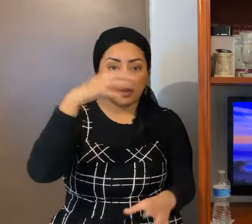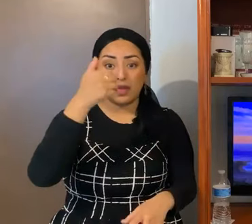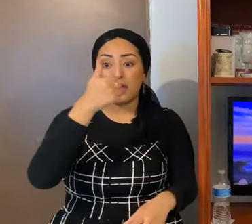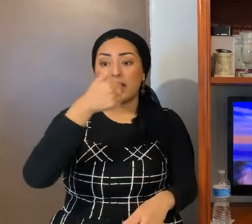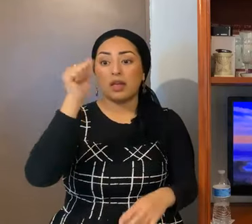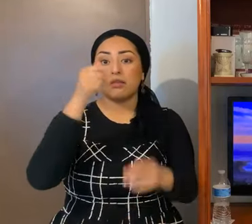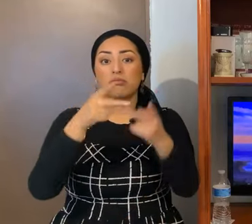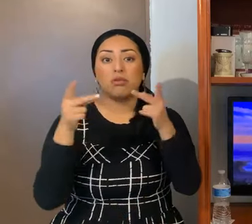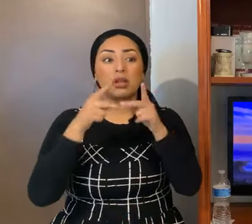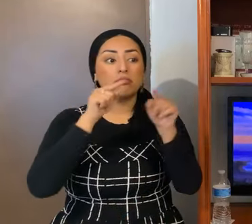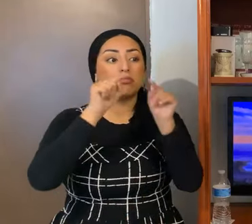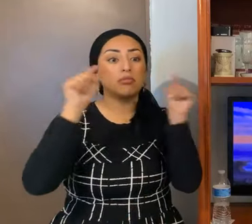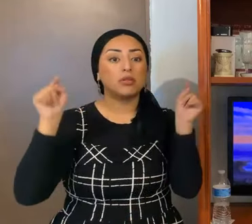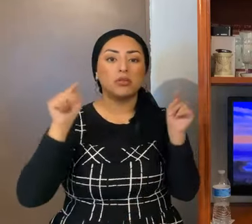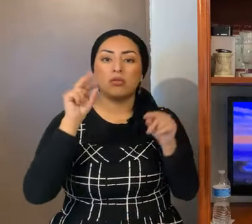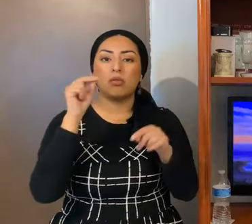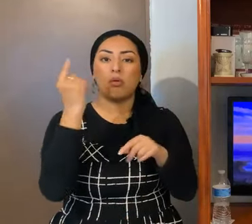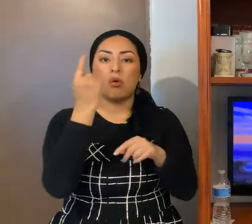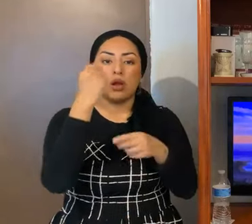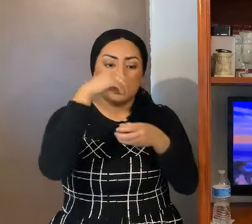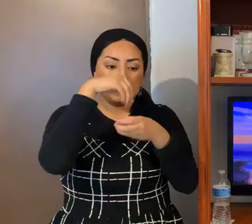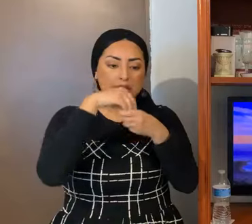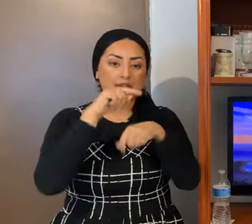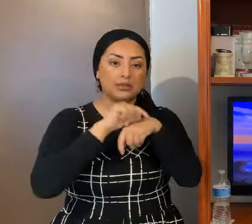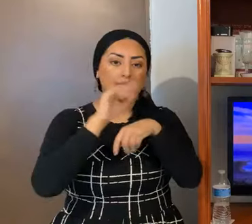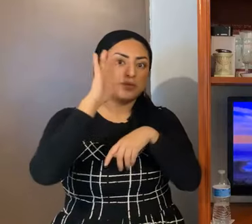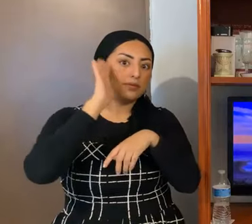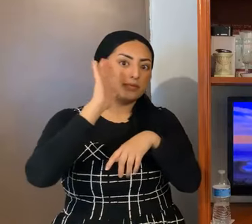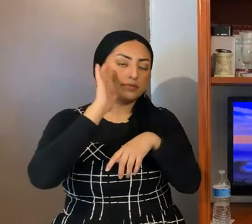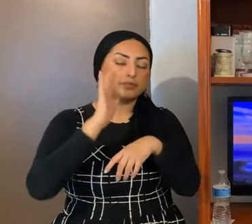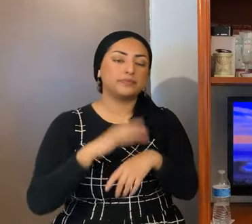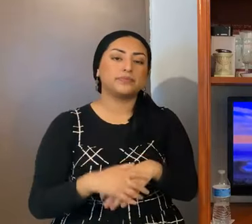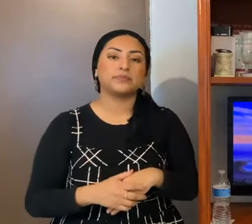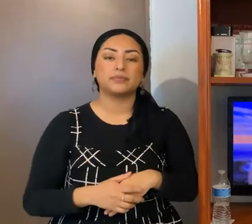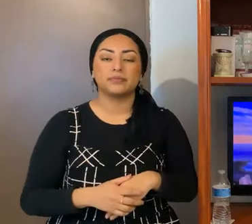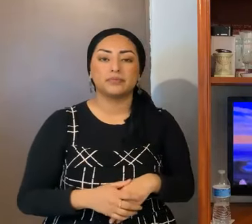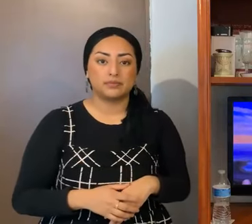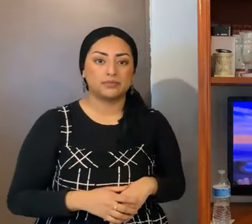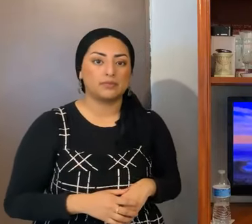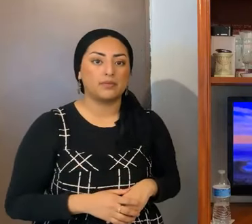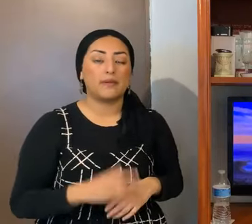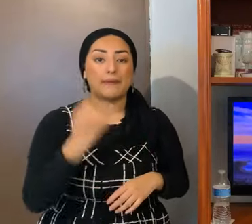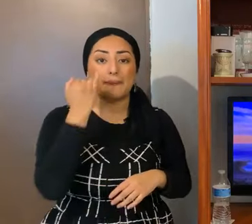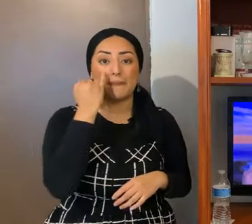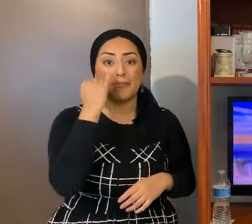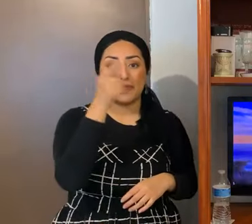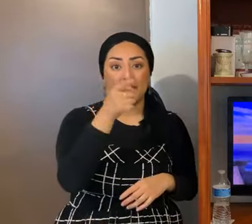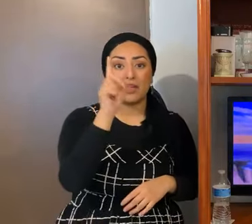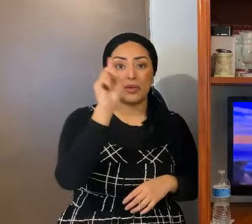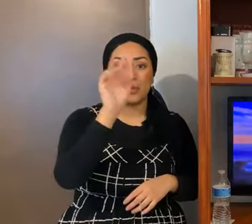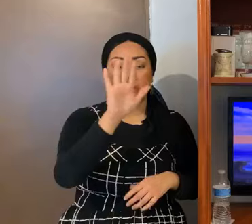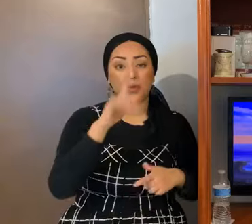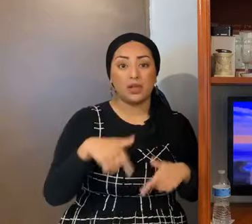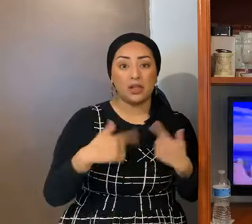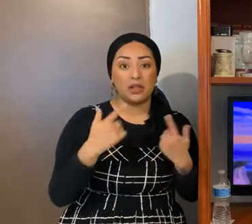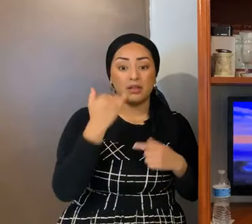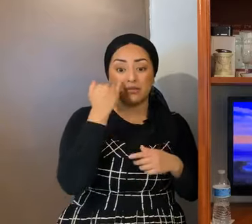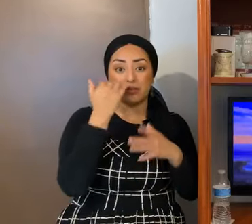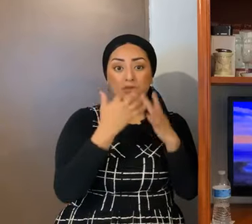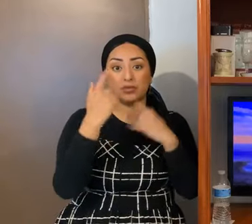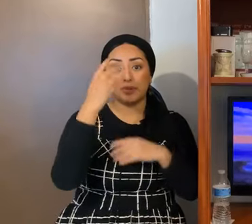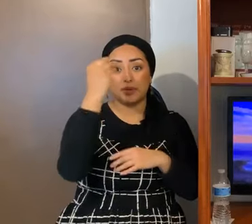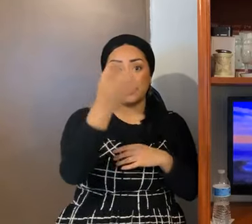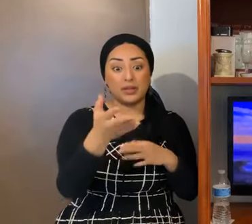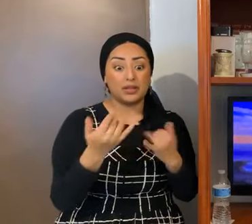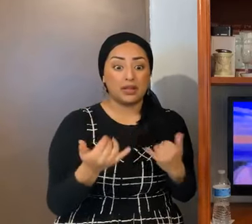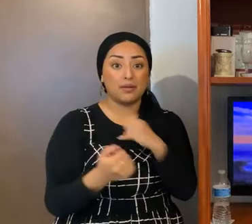cualquier lugar, ¿sí? Los sacrificios únicamente se deben hacer en el templo. Si allá donde tú vives alguien te platicó que